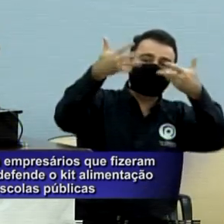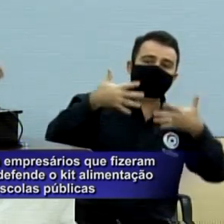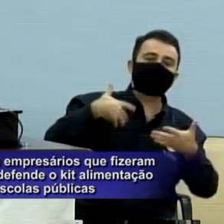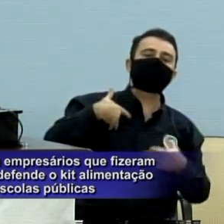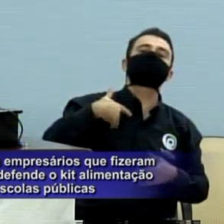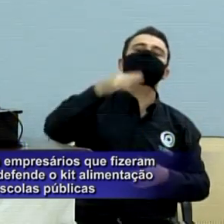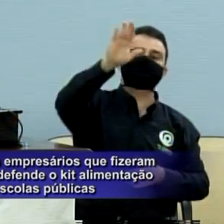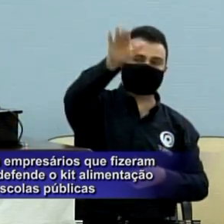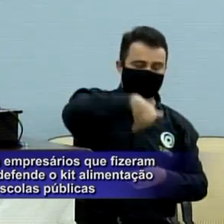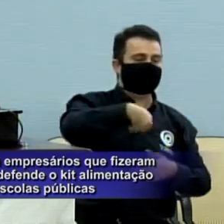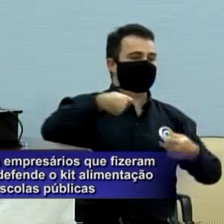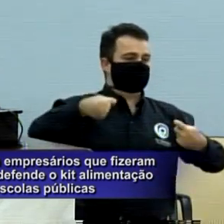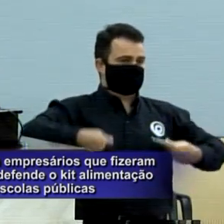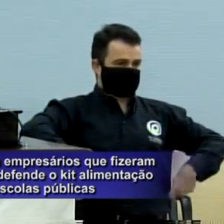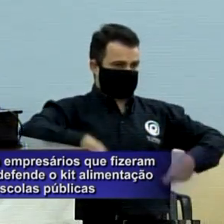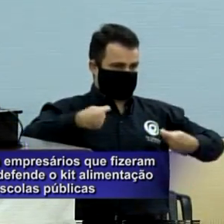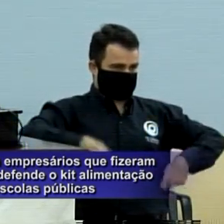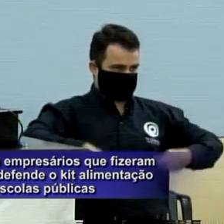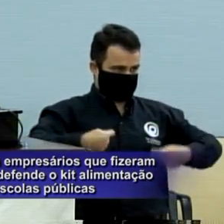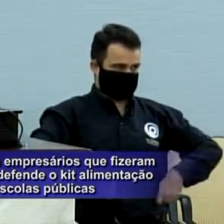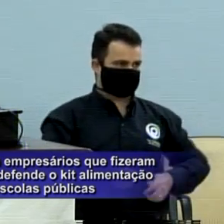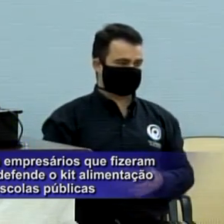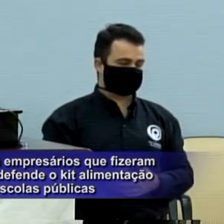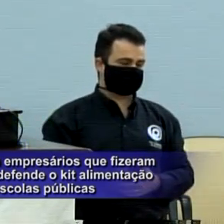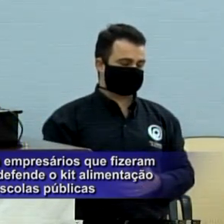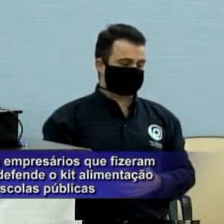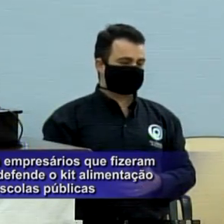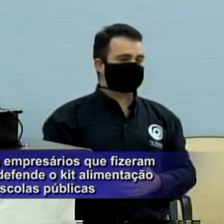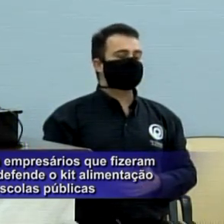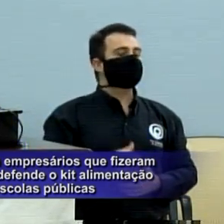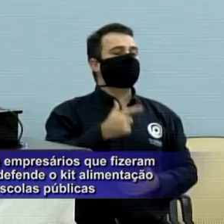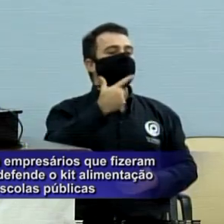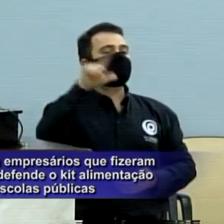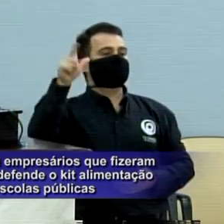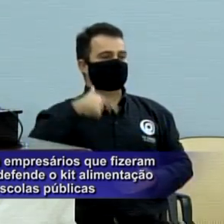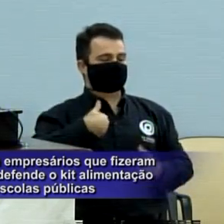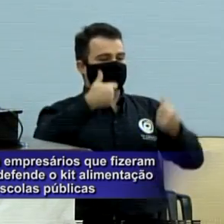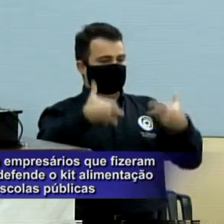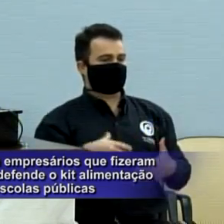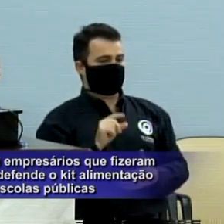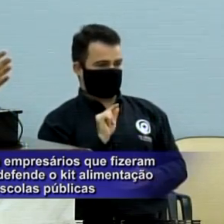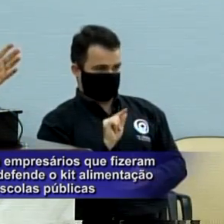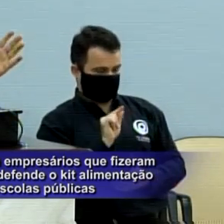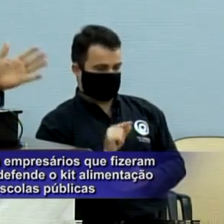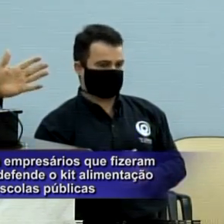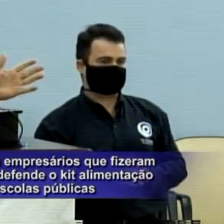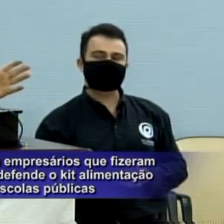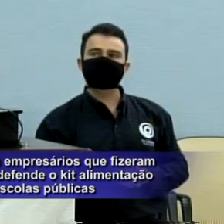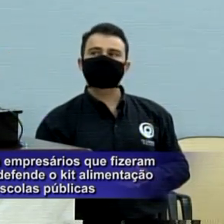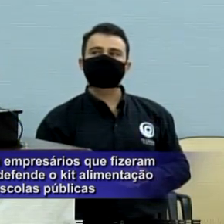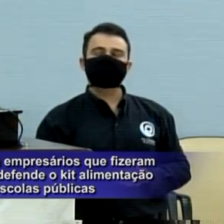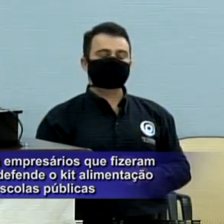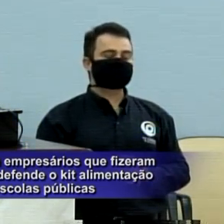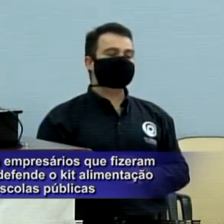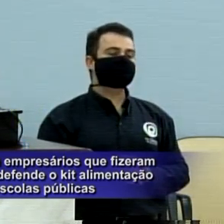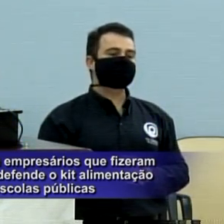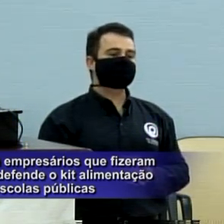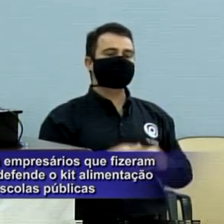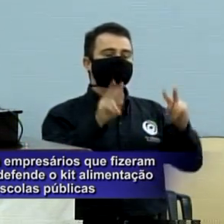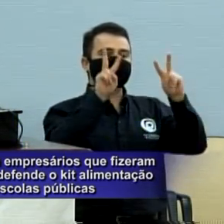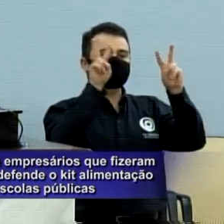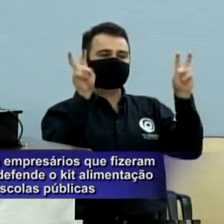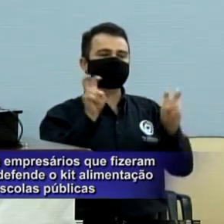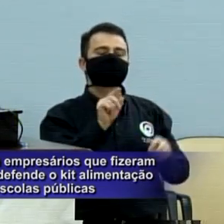a ratificação deste pleito. Eu também queria falar, senhor presidente, brevemente, dos kits que